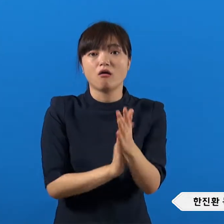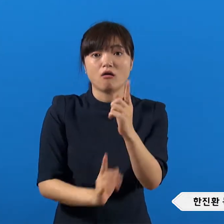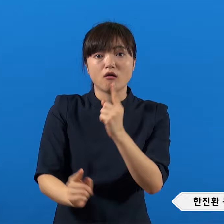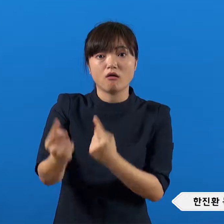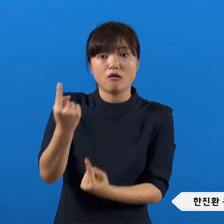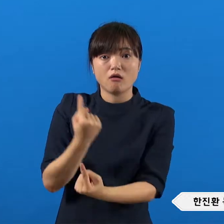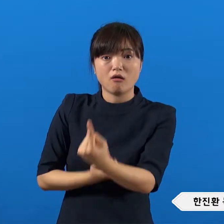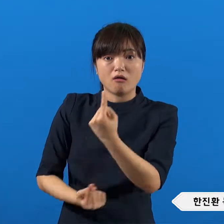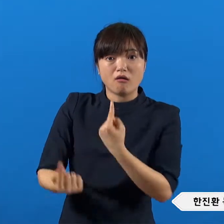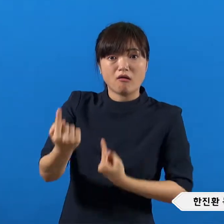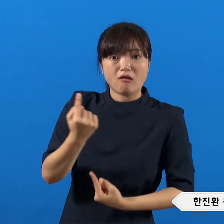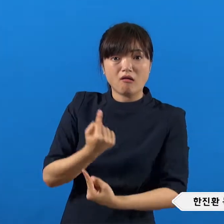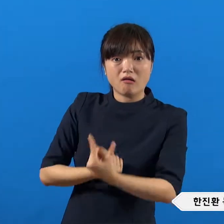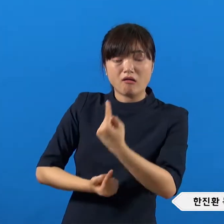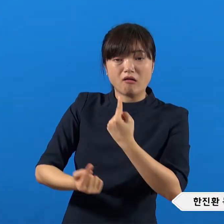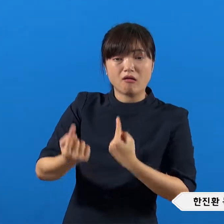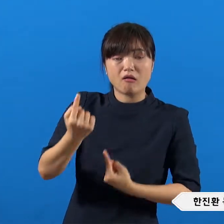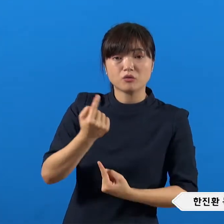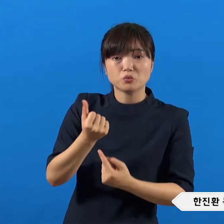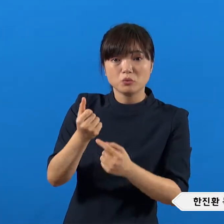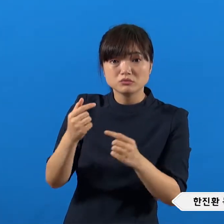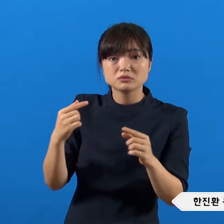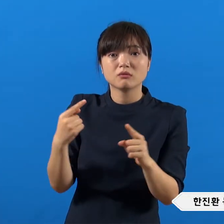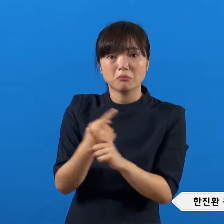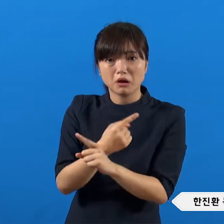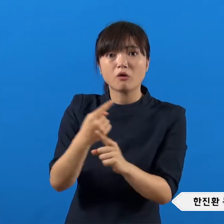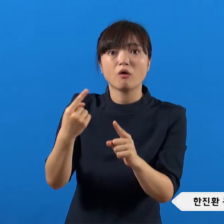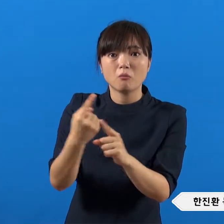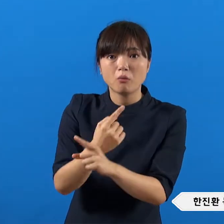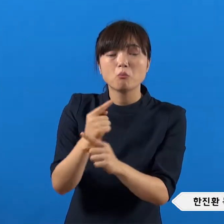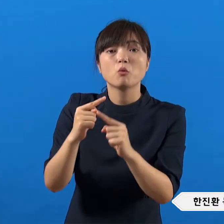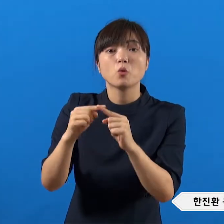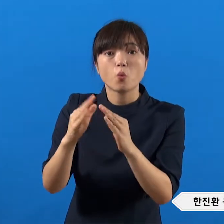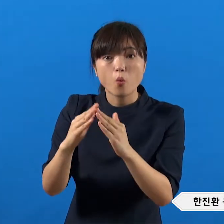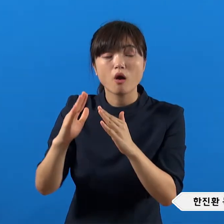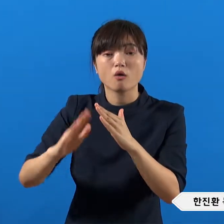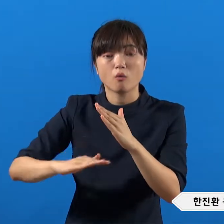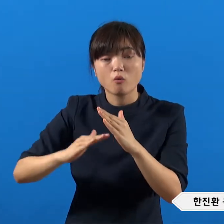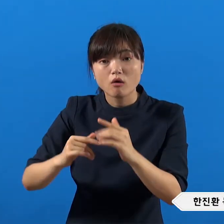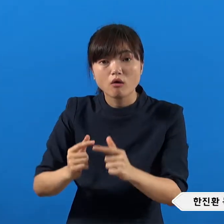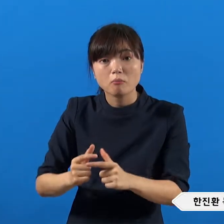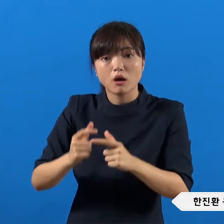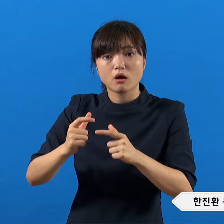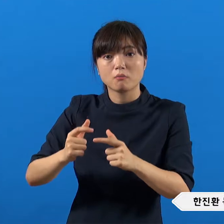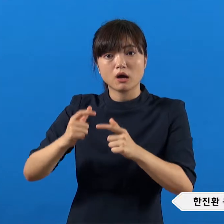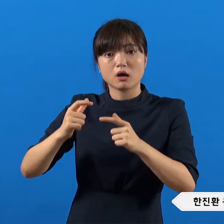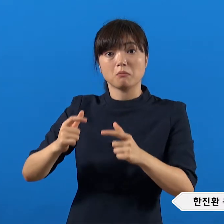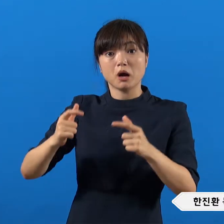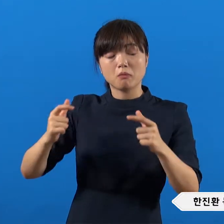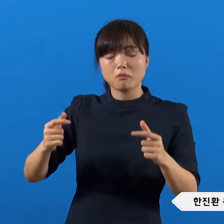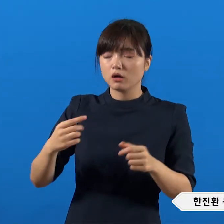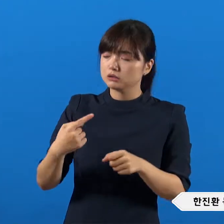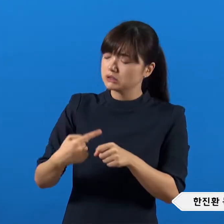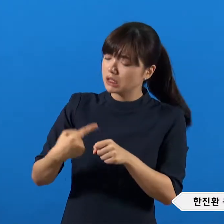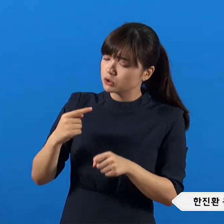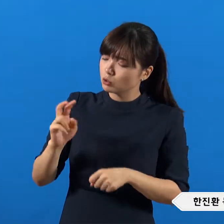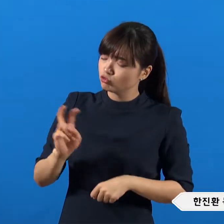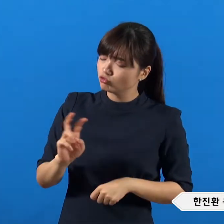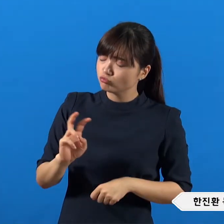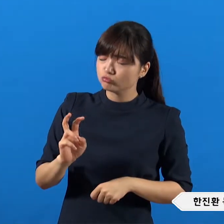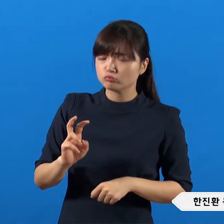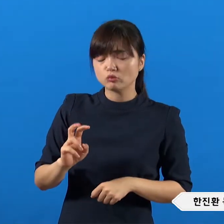한 사람씩 변화되고 교회 나오고 한 것이 지금은 이제 작년